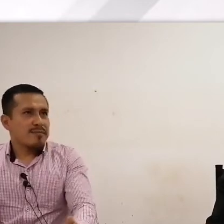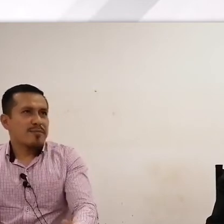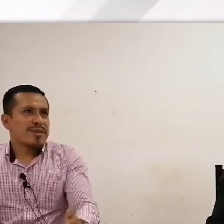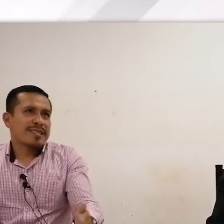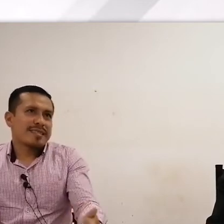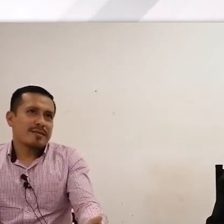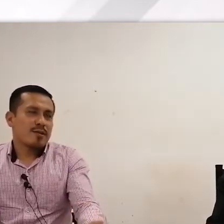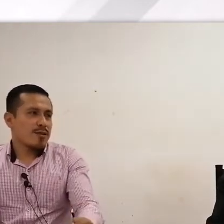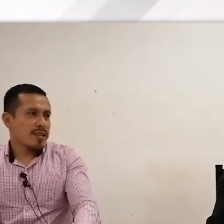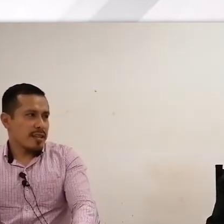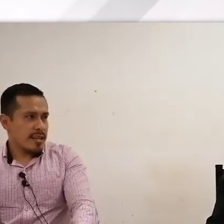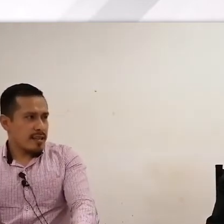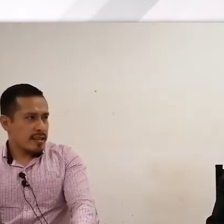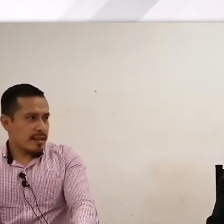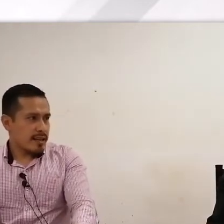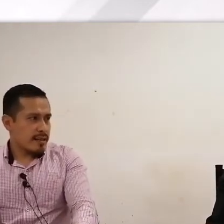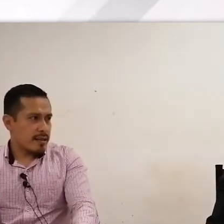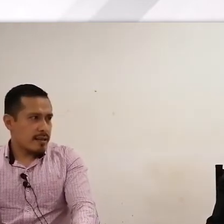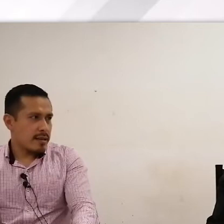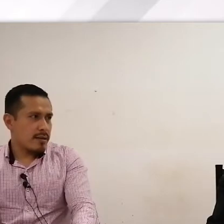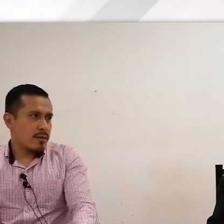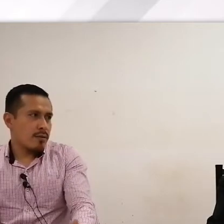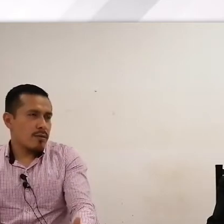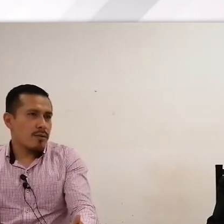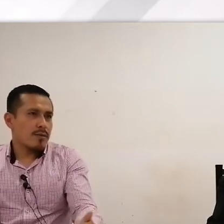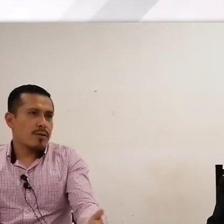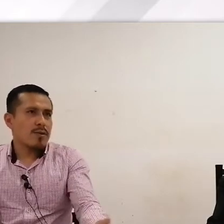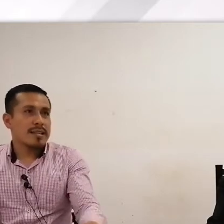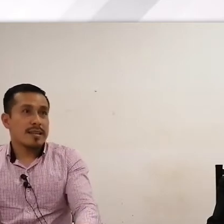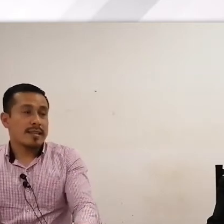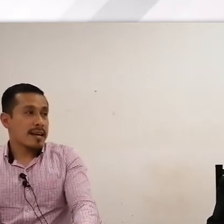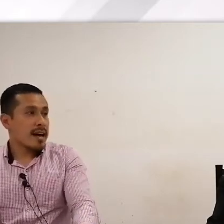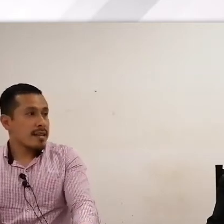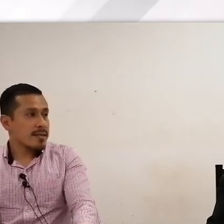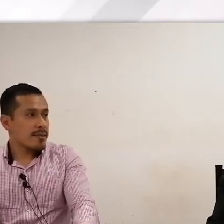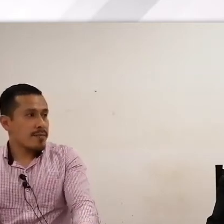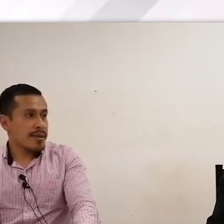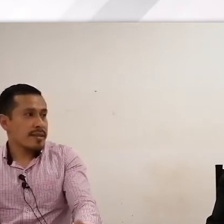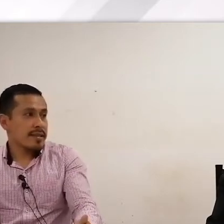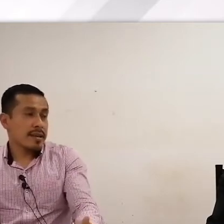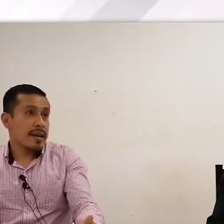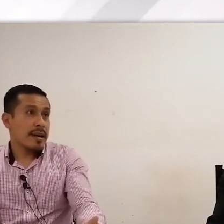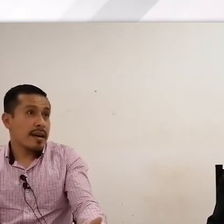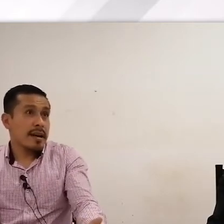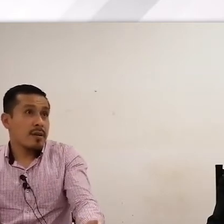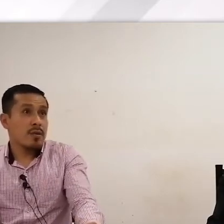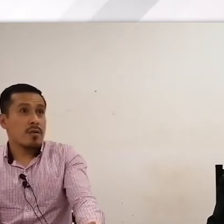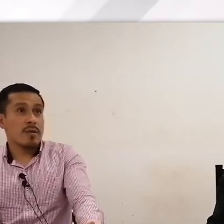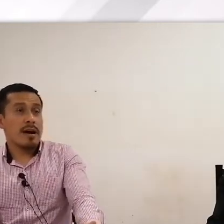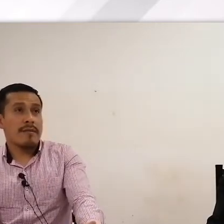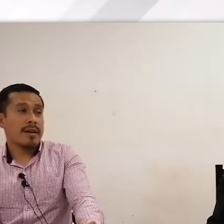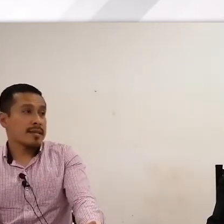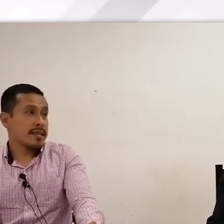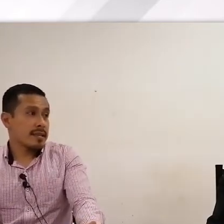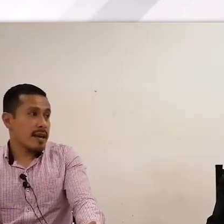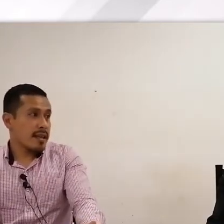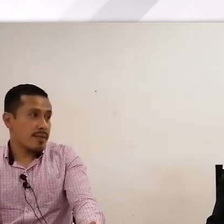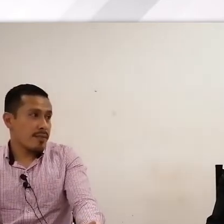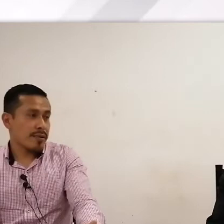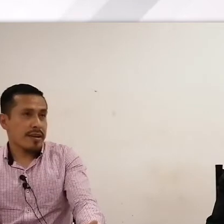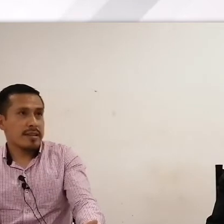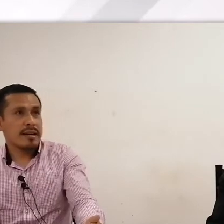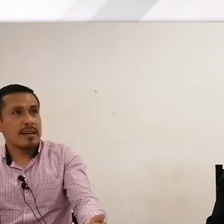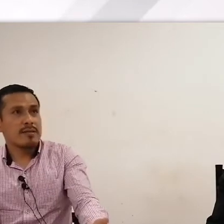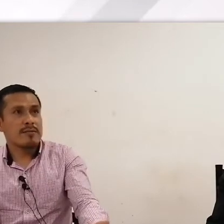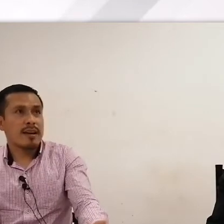Entonces, pues no los atienden, no les hacen caso, piensan que nunca van a hacer